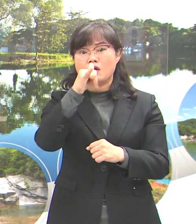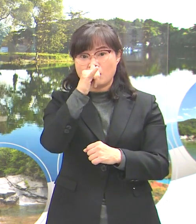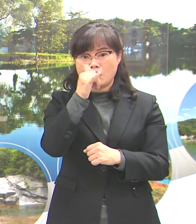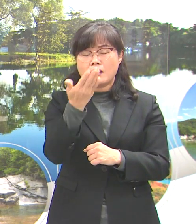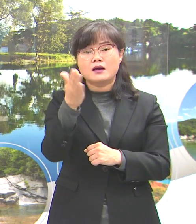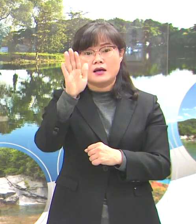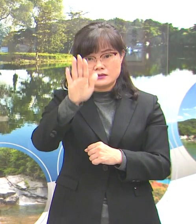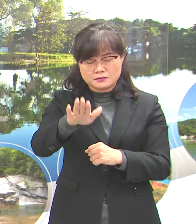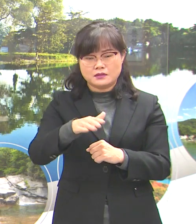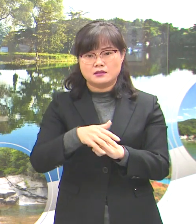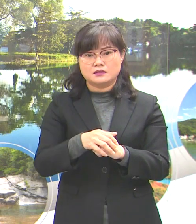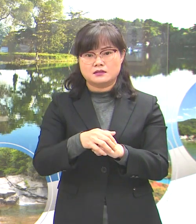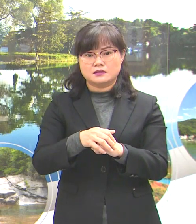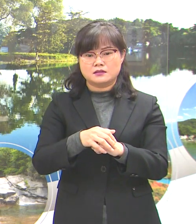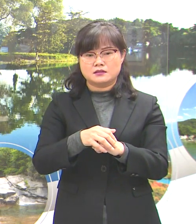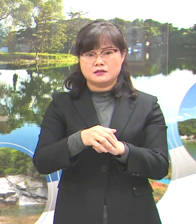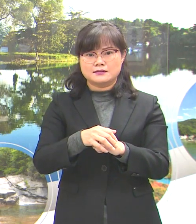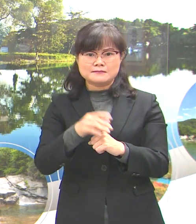있으나